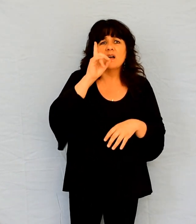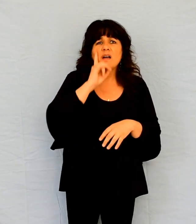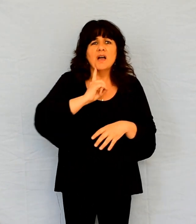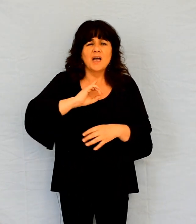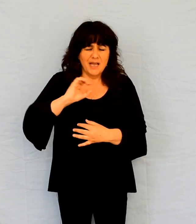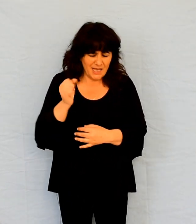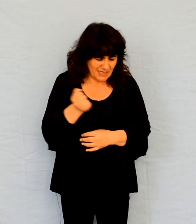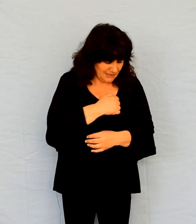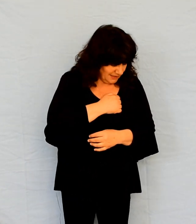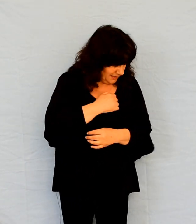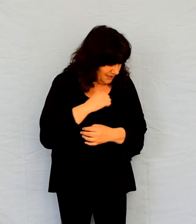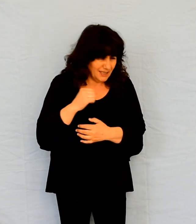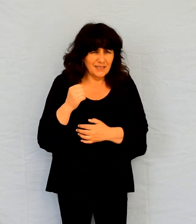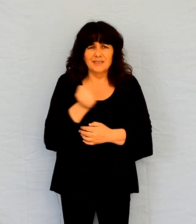se lamentaient pour Jésus.